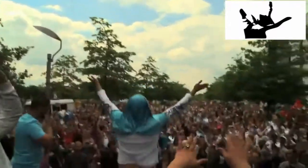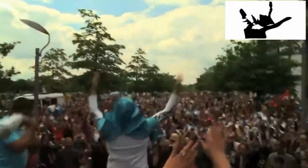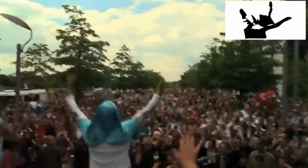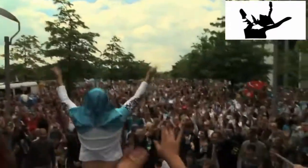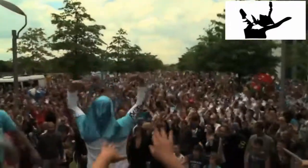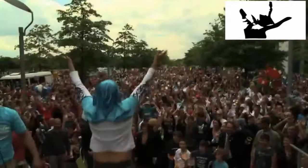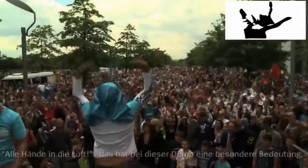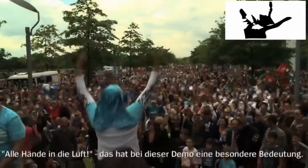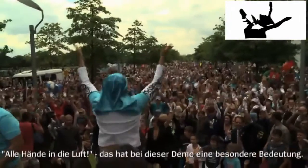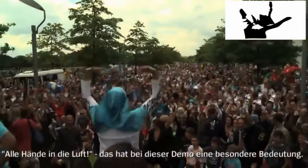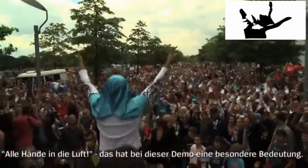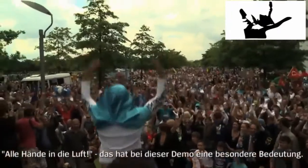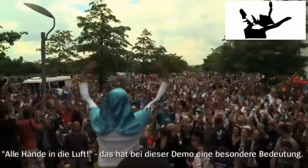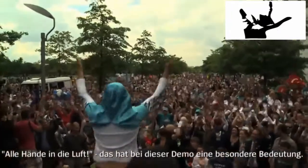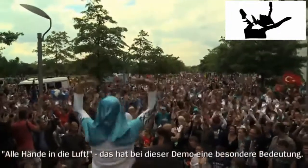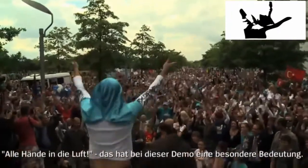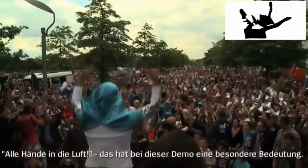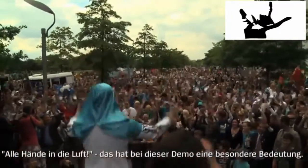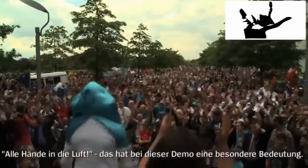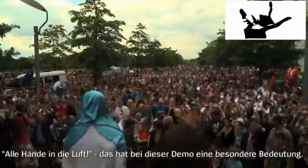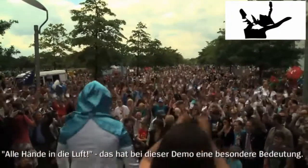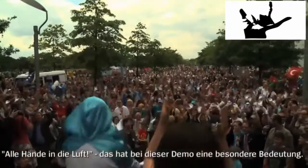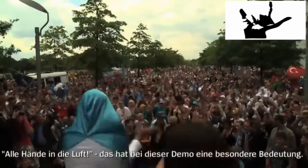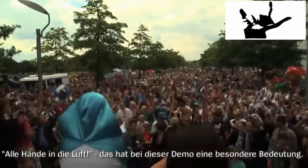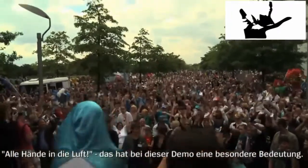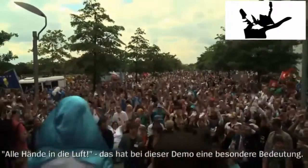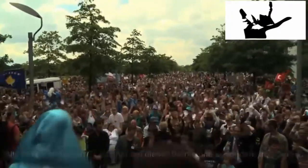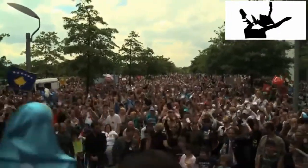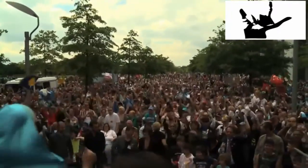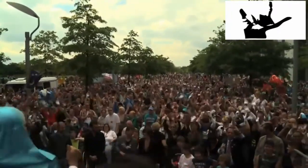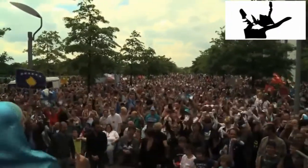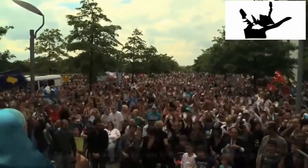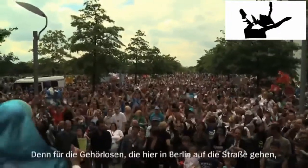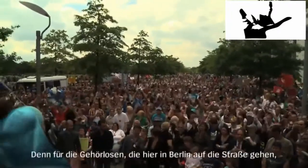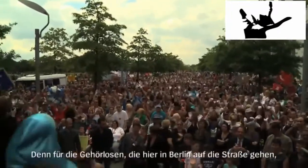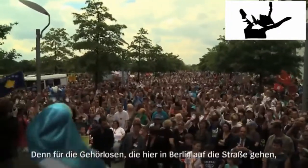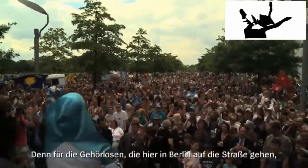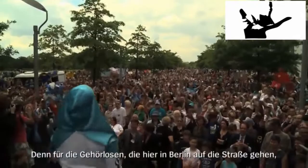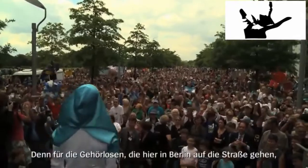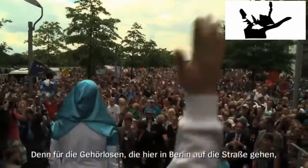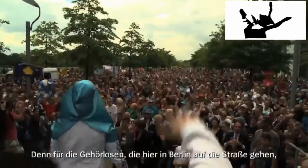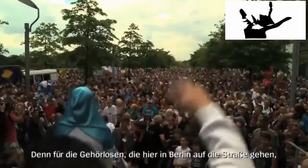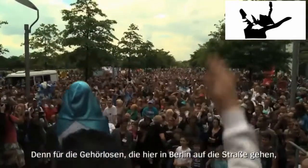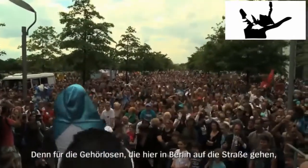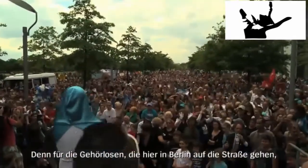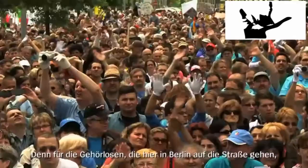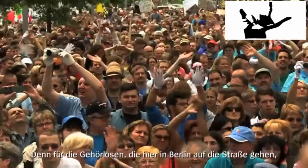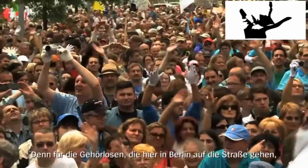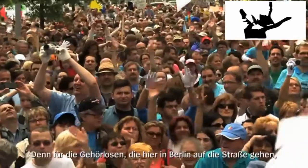Alle Hände in die Luft, das hat bei dieser Demonstration eine besondere Bedeutung. Denn für die Gehörlosen, die hier in Berlin auf die Straße gehen,